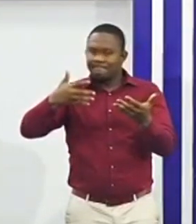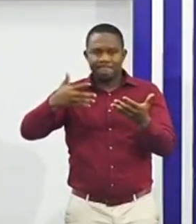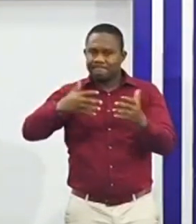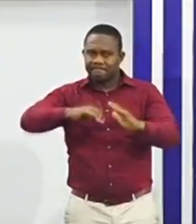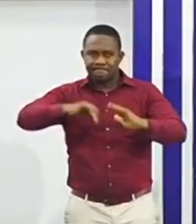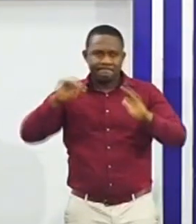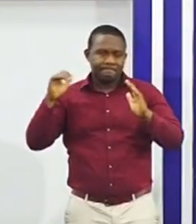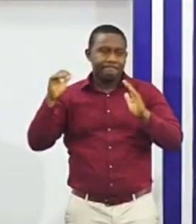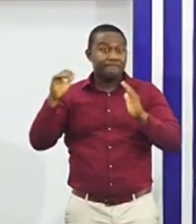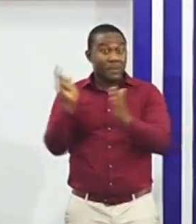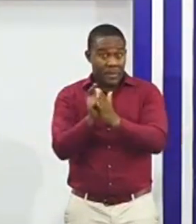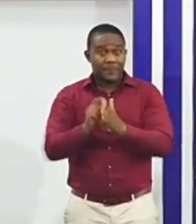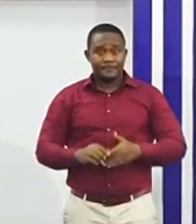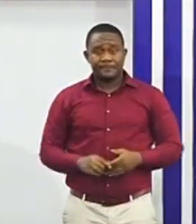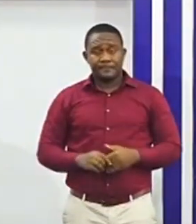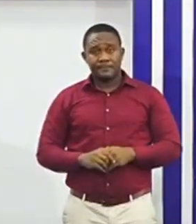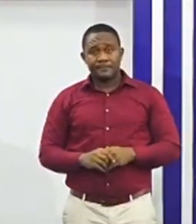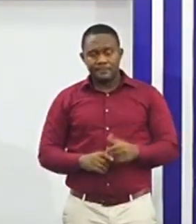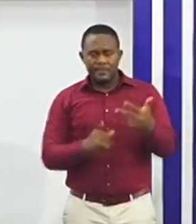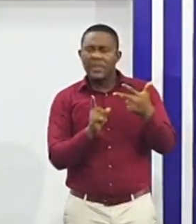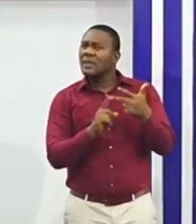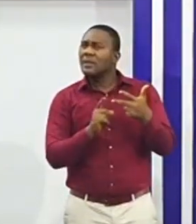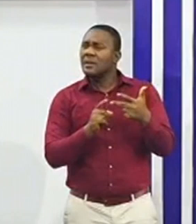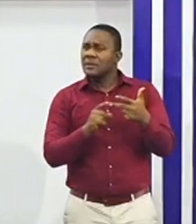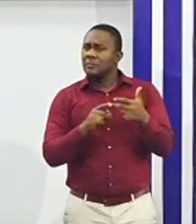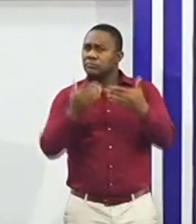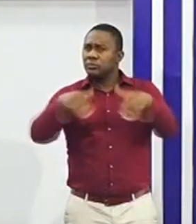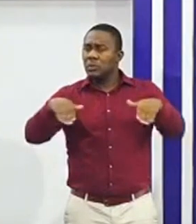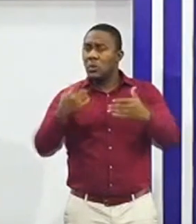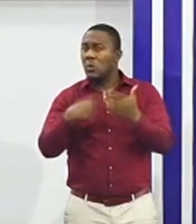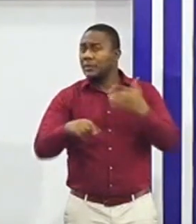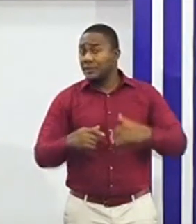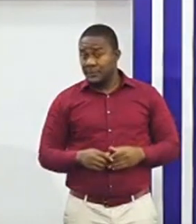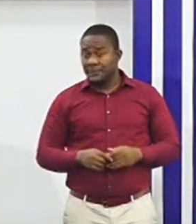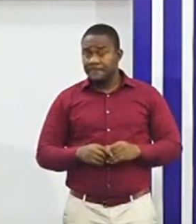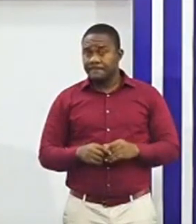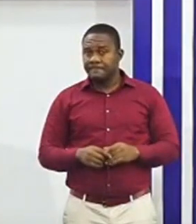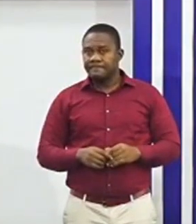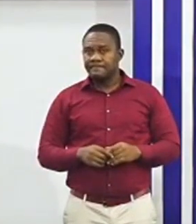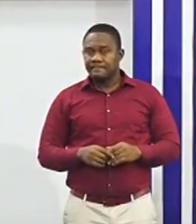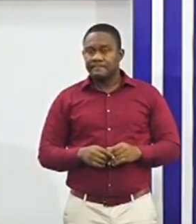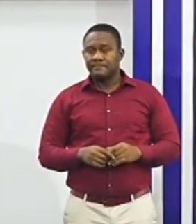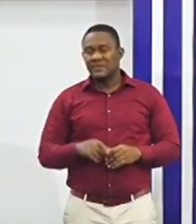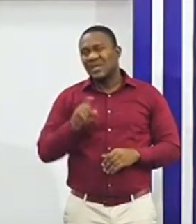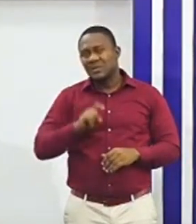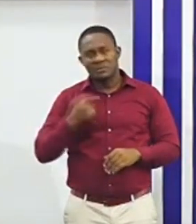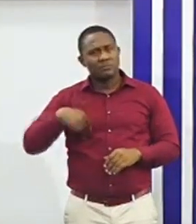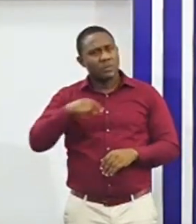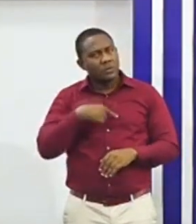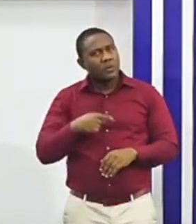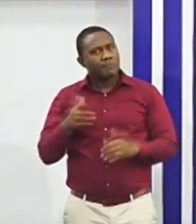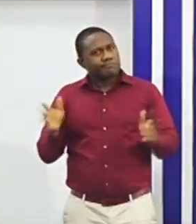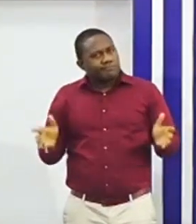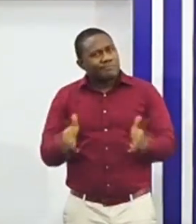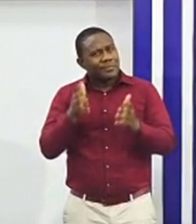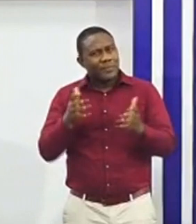soru yele awero kote le abalu yele na dota e le apamene na wulme